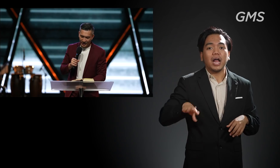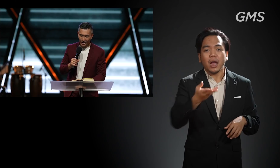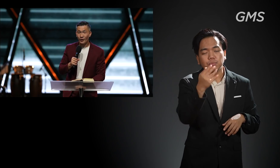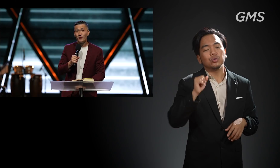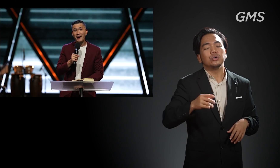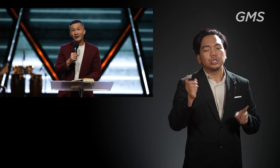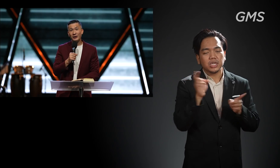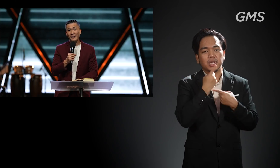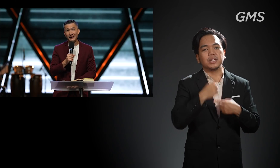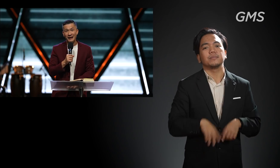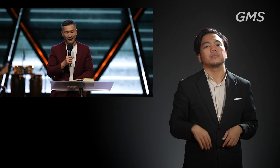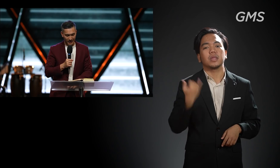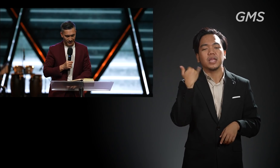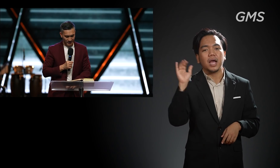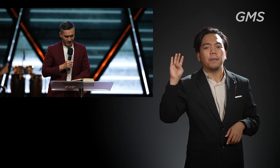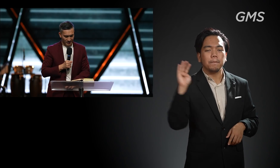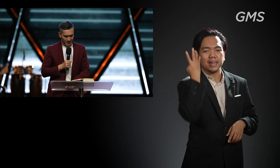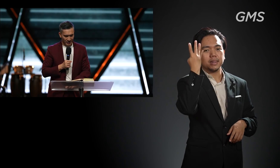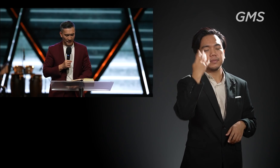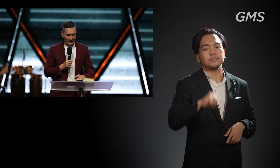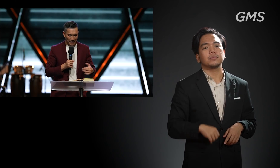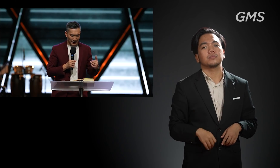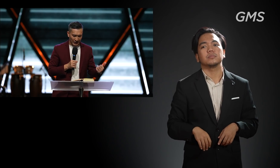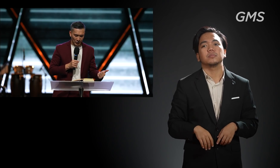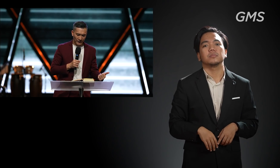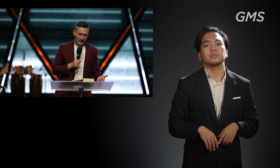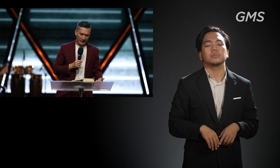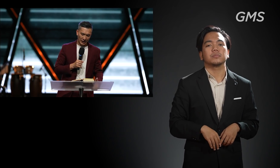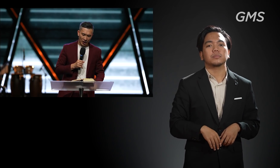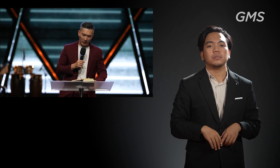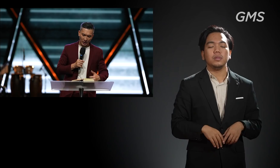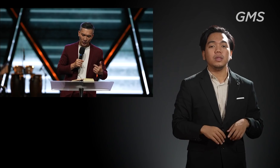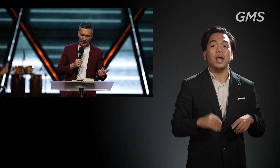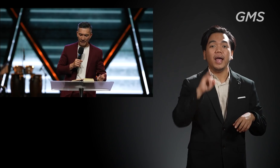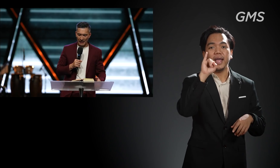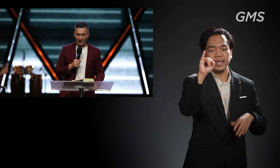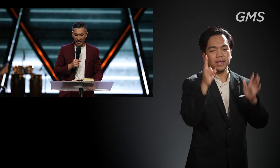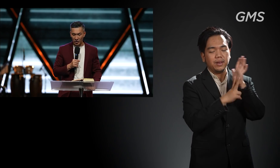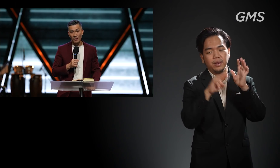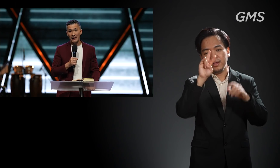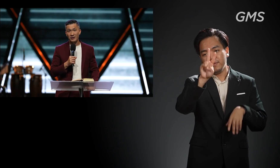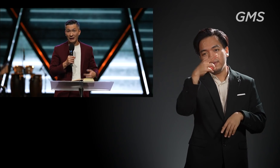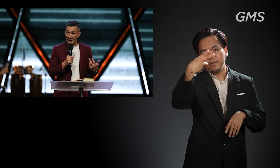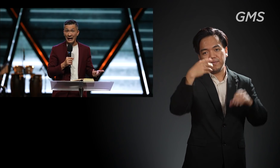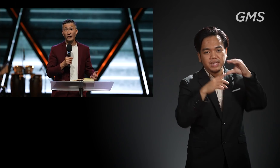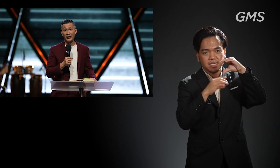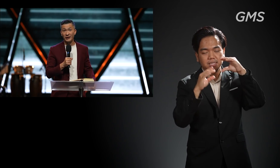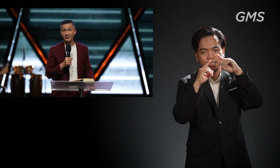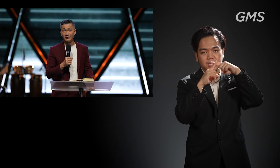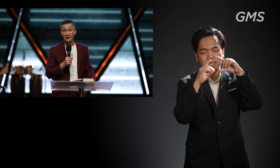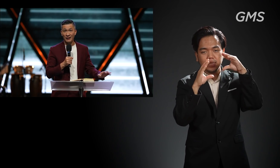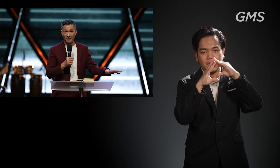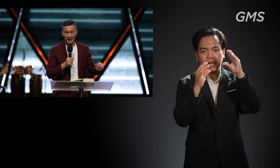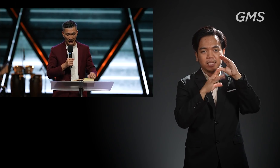investasi di rumah atau tempat tinggal. Kalau yang pertama tadi itu investasi in God, kedua in marriage, in your marriage, ketiga in